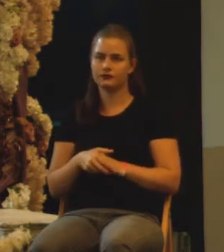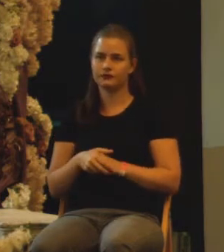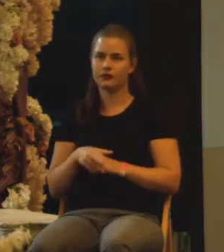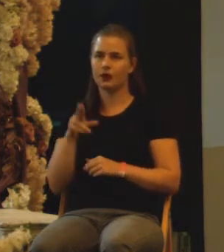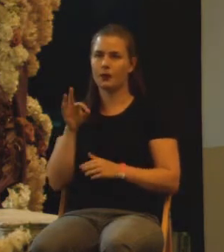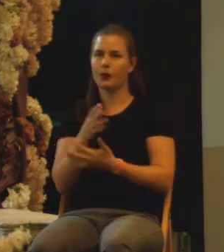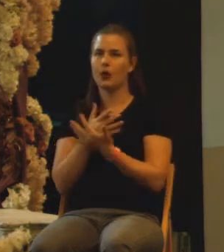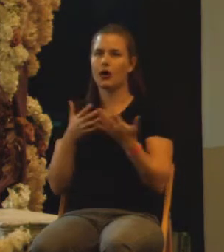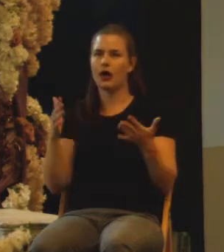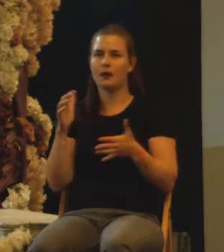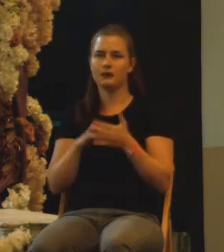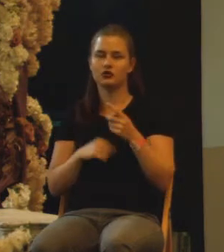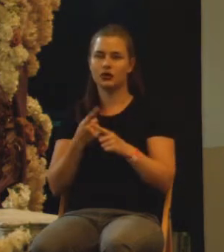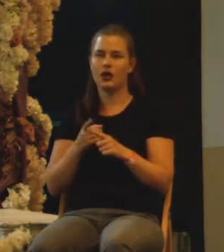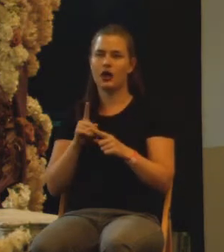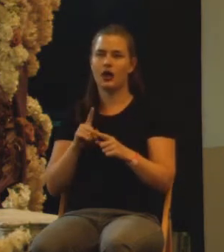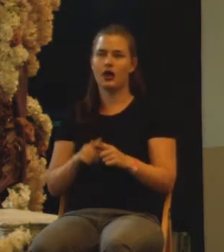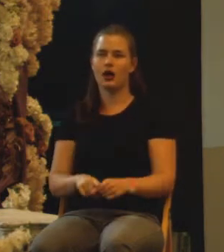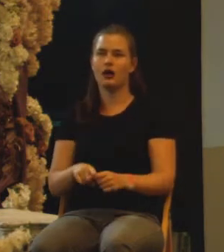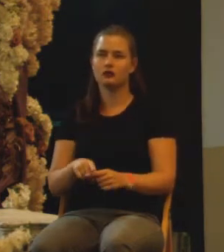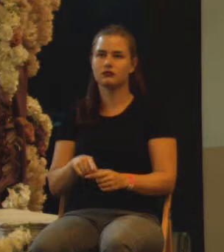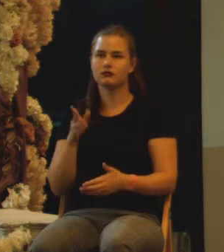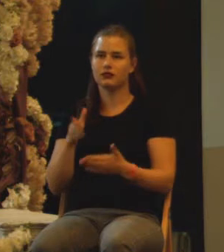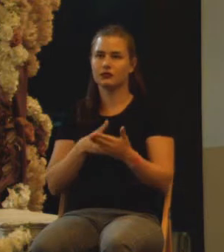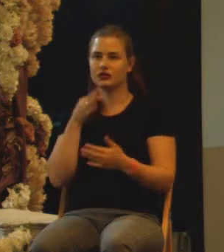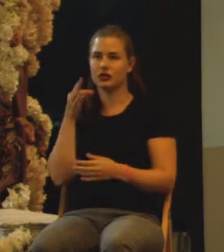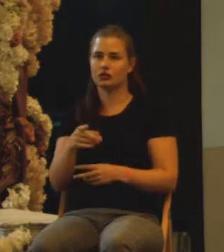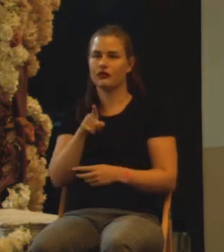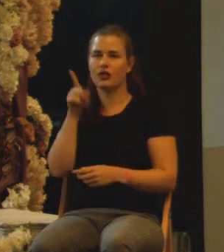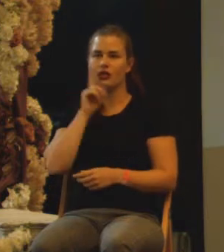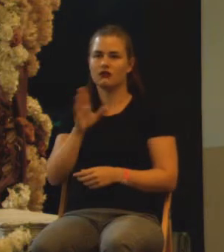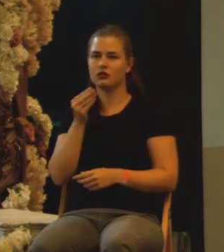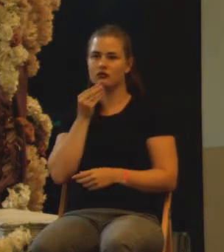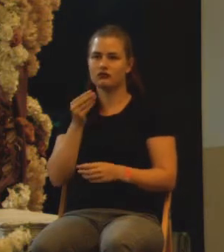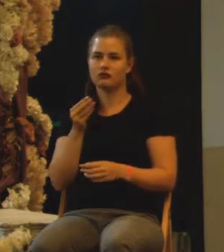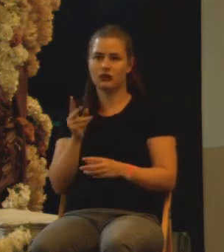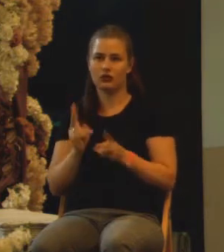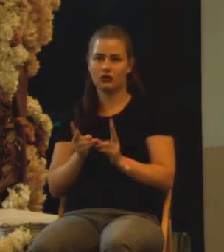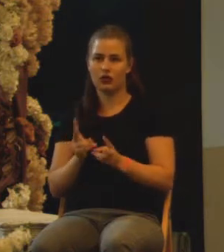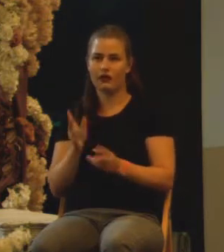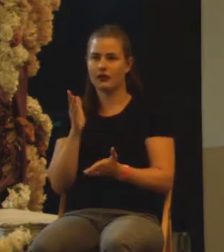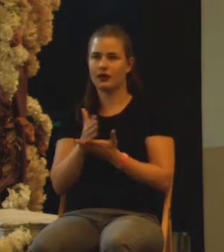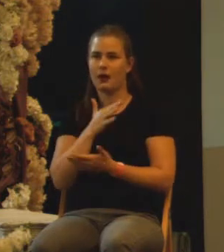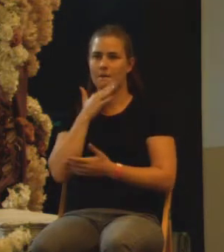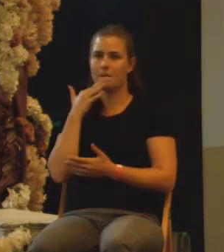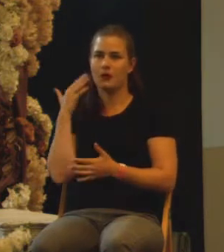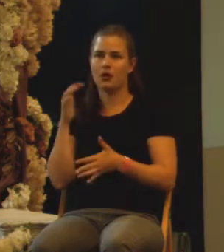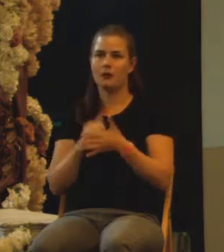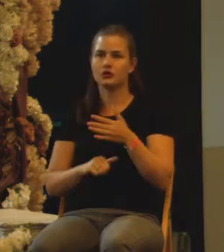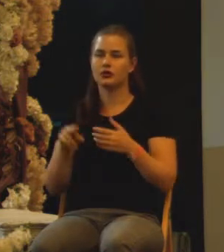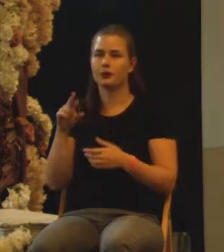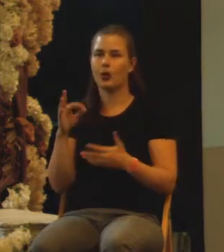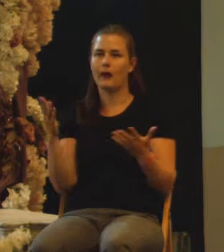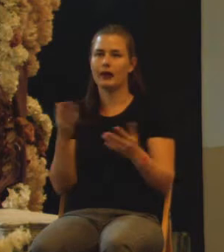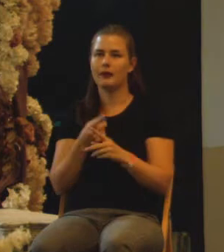По разным причинам. Это совершенно не сказать, что вы невкусно готовите. Совершенно. Есть масса причин, по которым